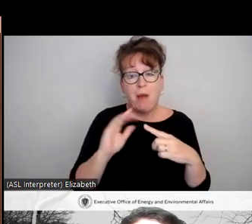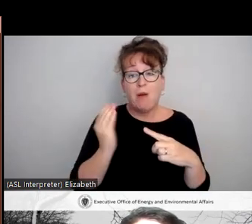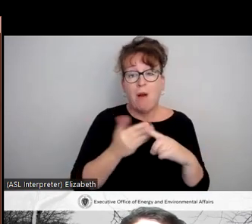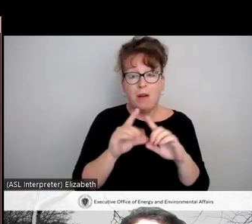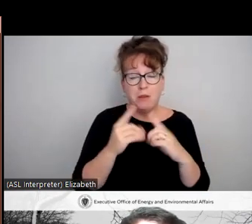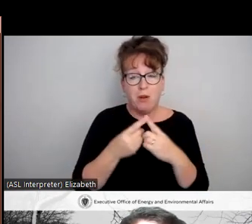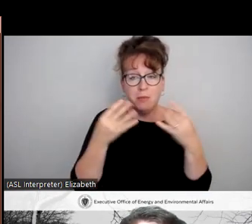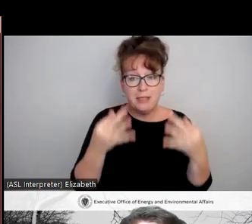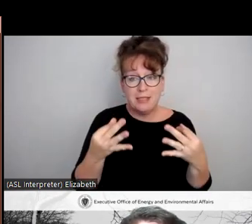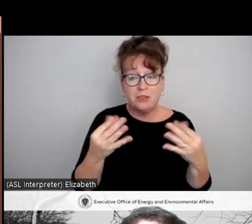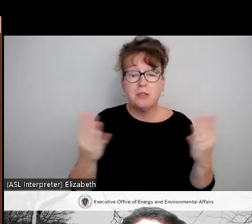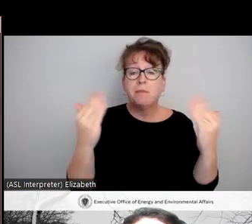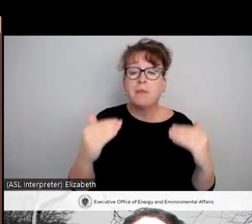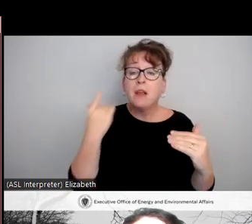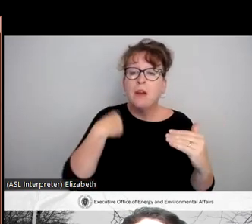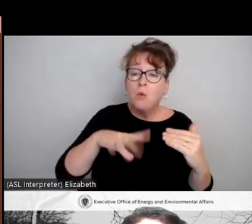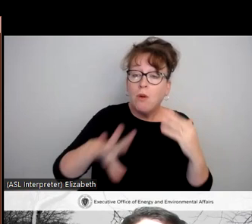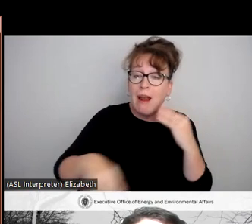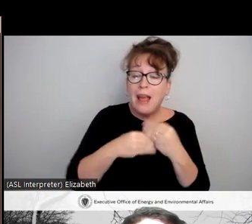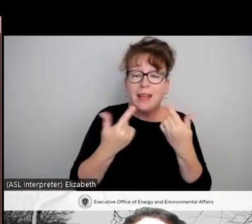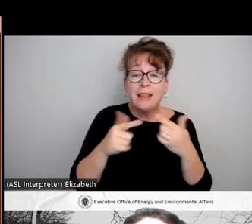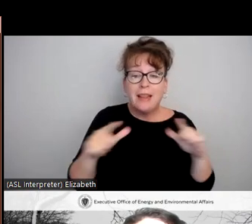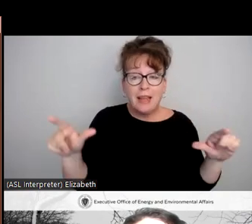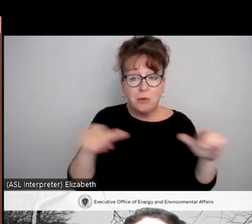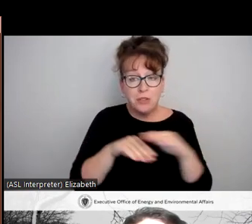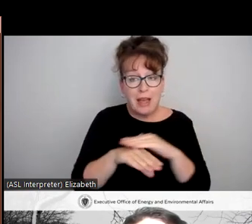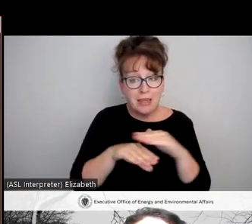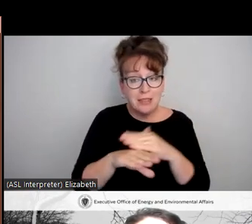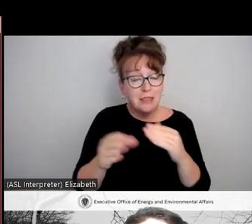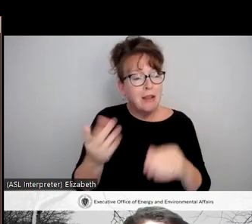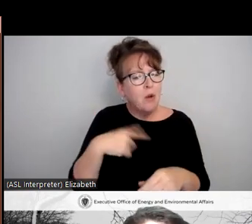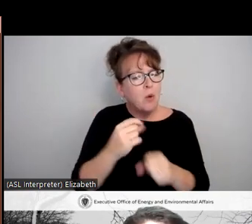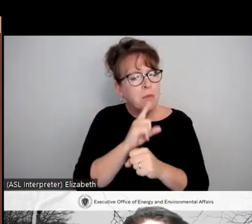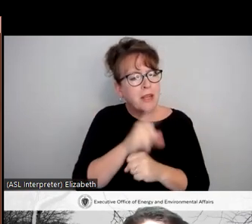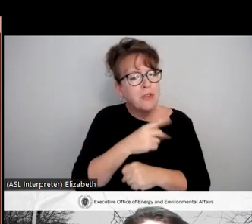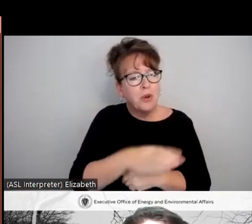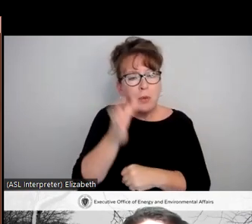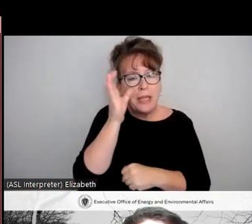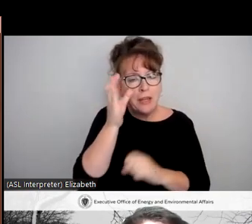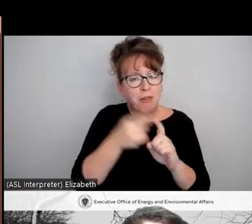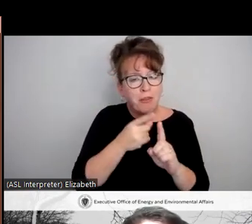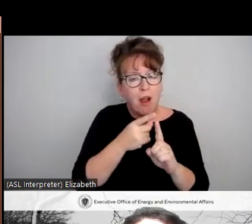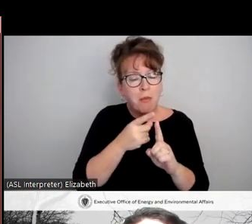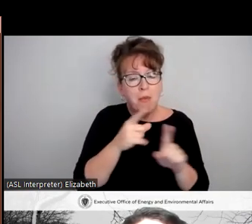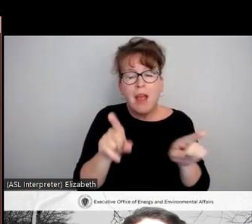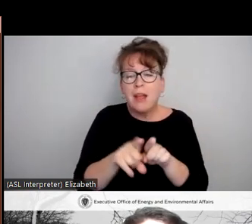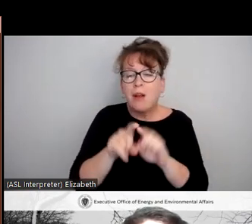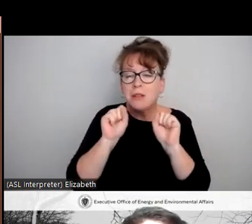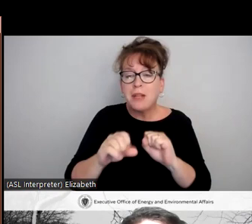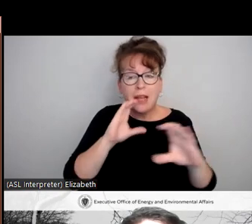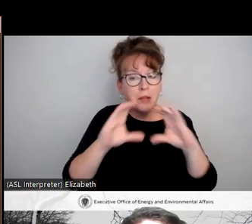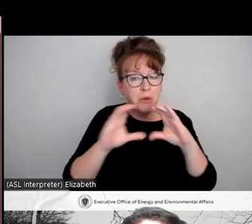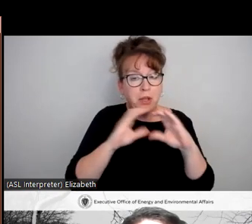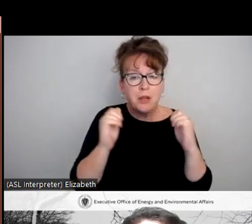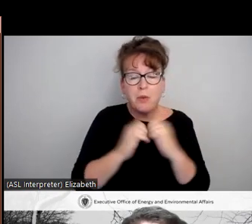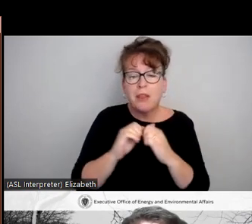sino conferencias técnicas estamos tratando de expandir de ampliar el acceso al